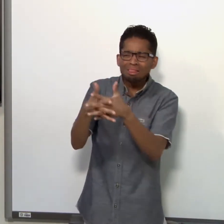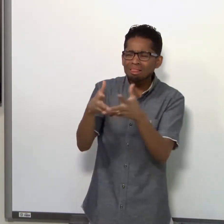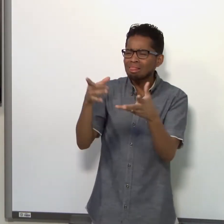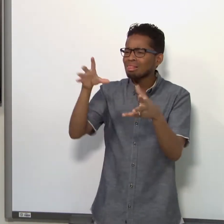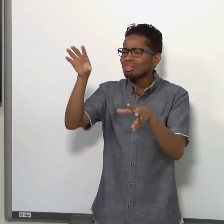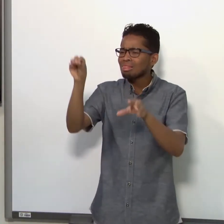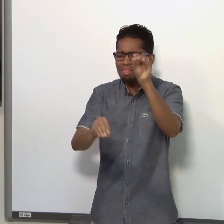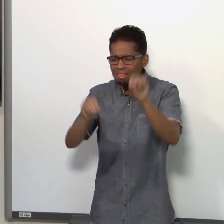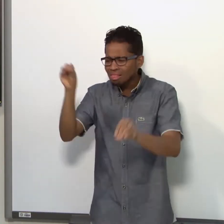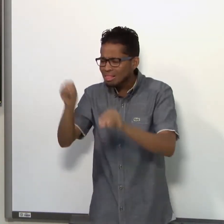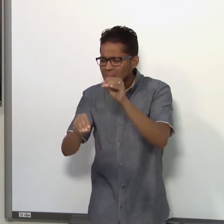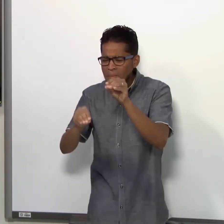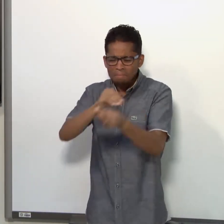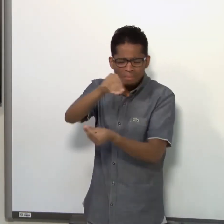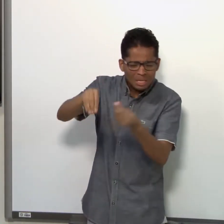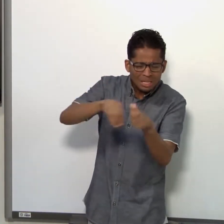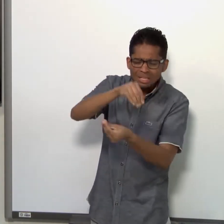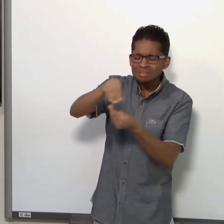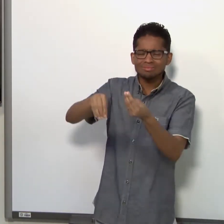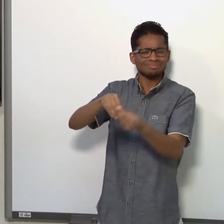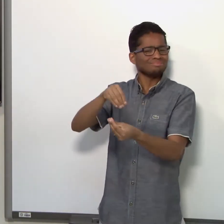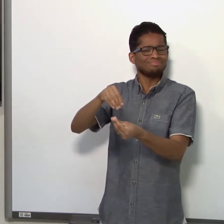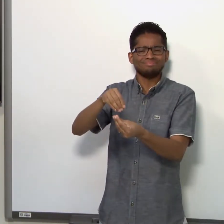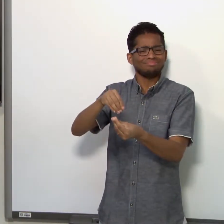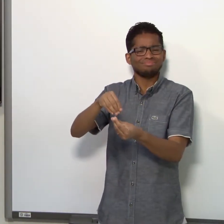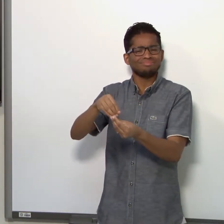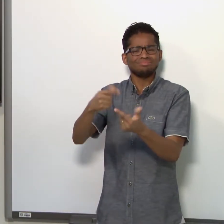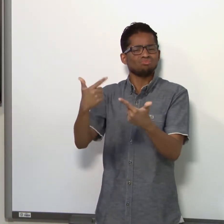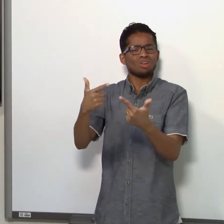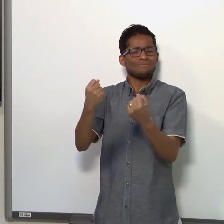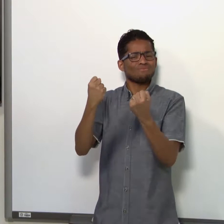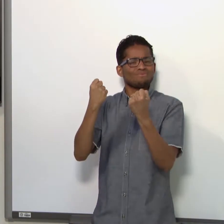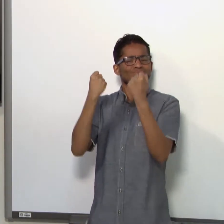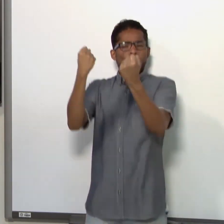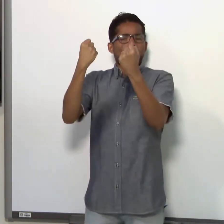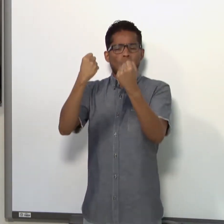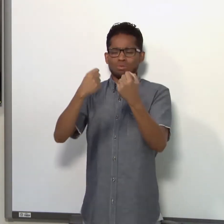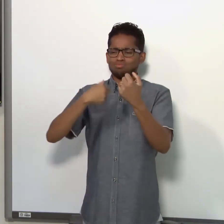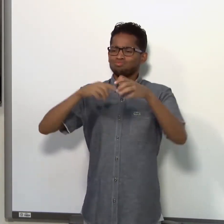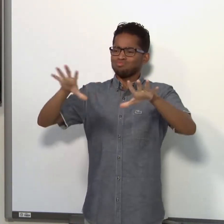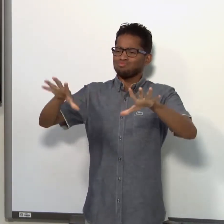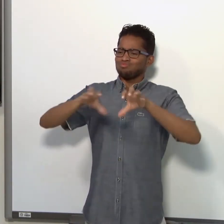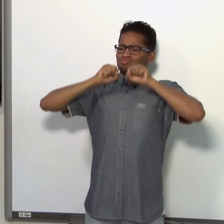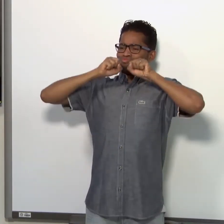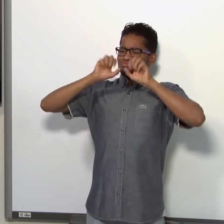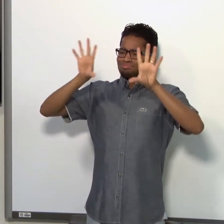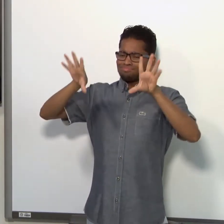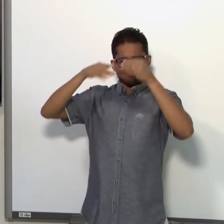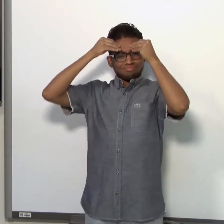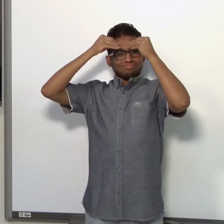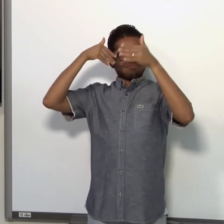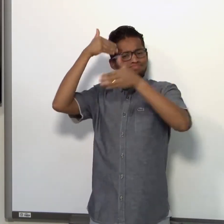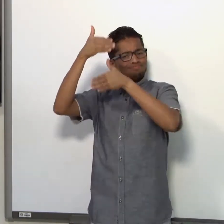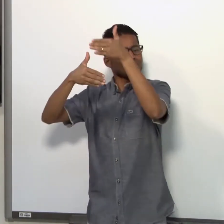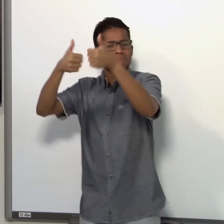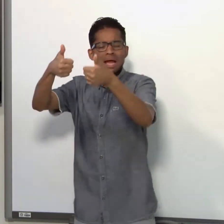uma língua? Sendo que existem várias línguas envolvidas ali. Uma influenciando a outra. Línguas misturadas.